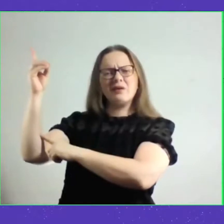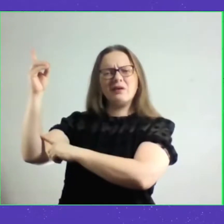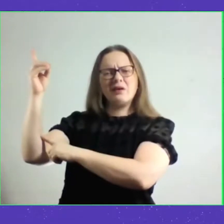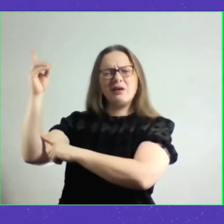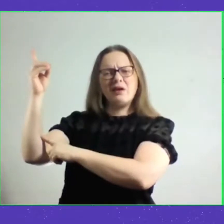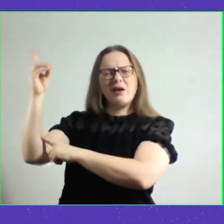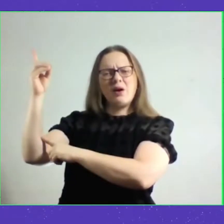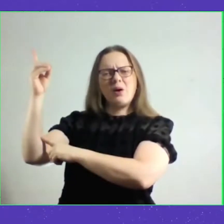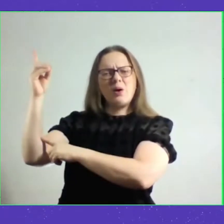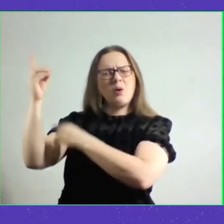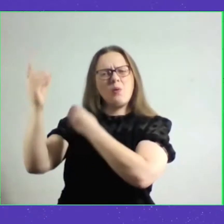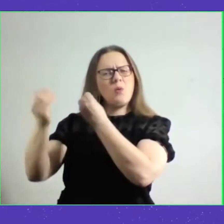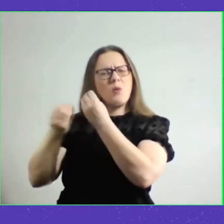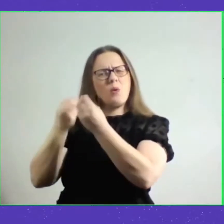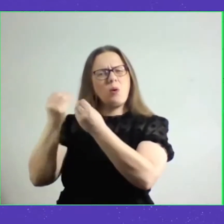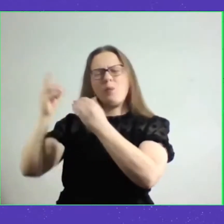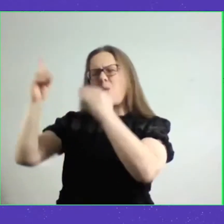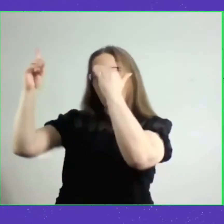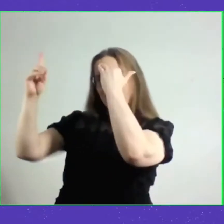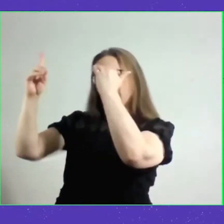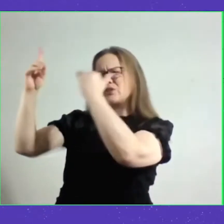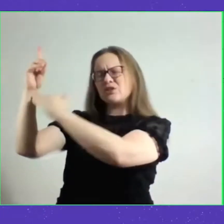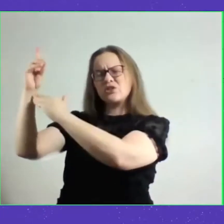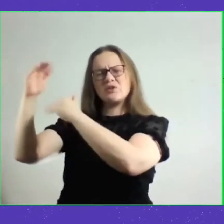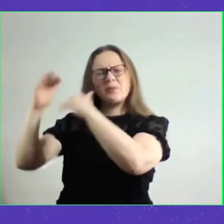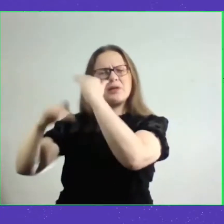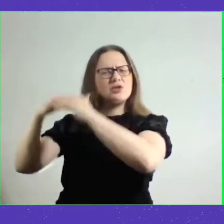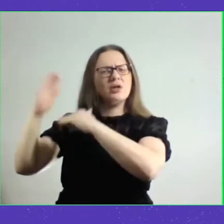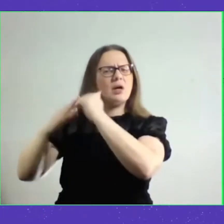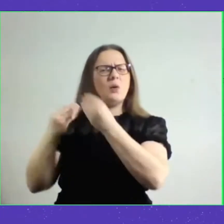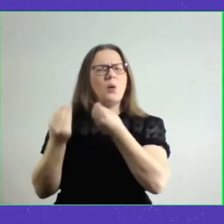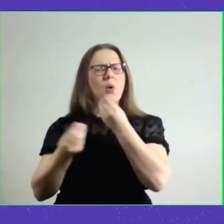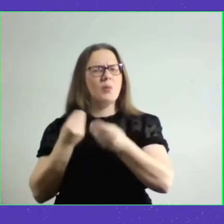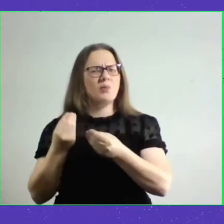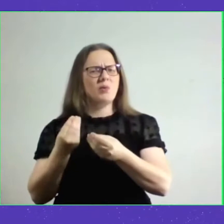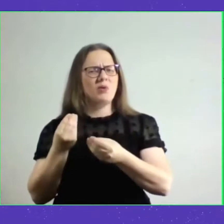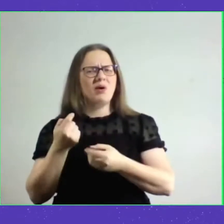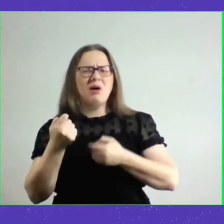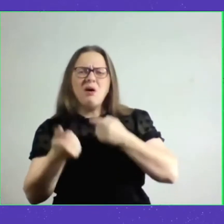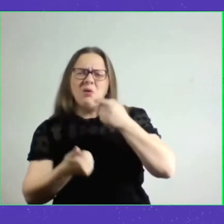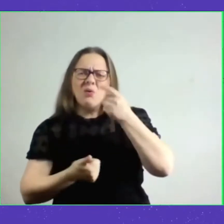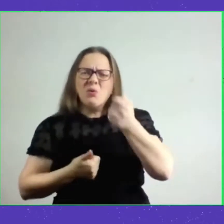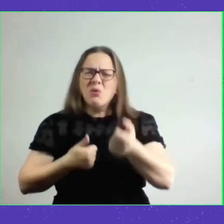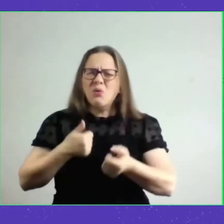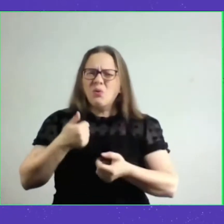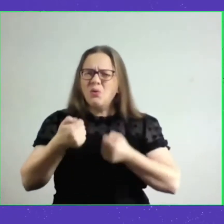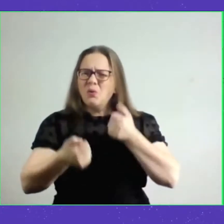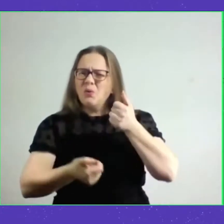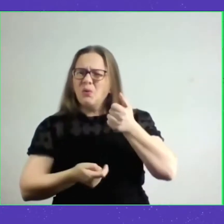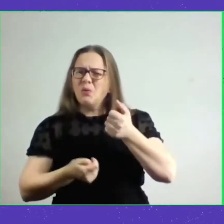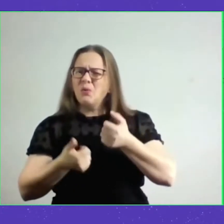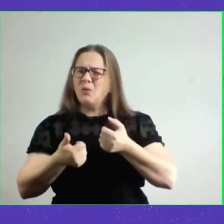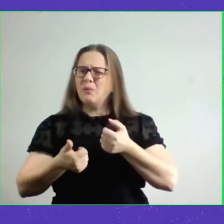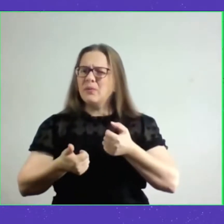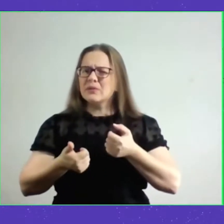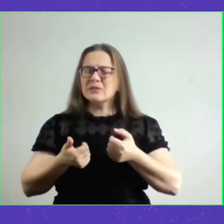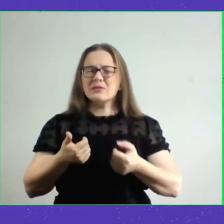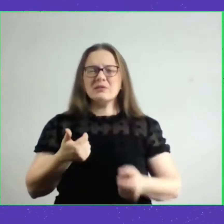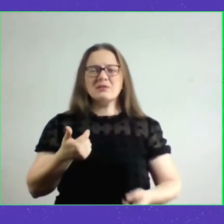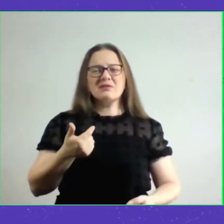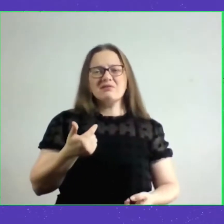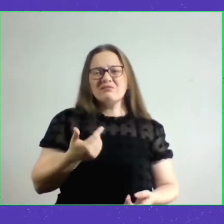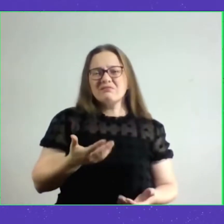ocasionalmente, de vez em quando, de forma esporádica, mas fazer a vontade de Deus de